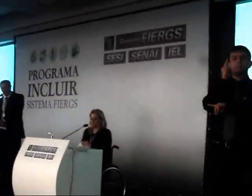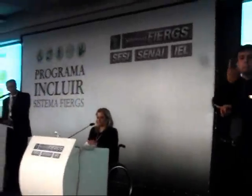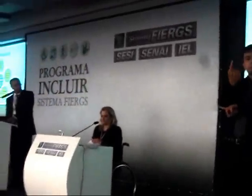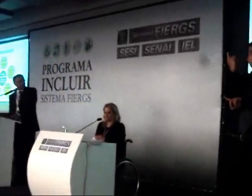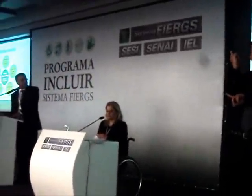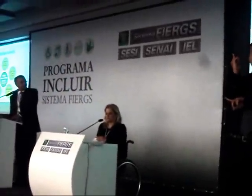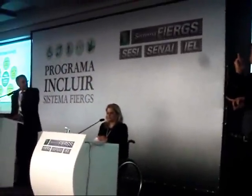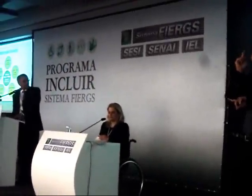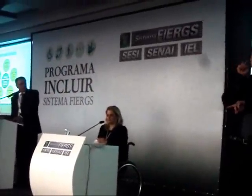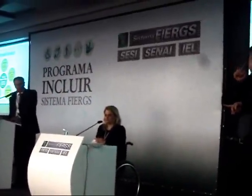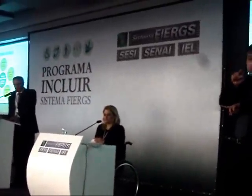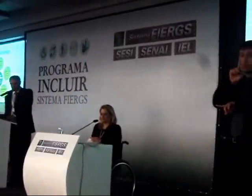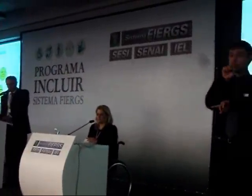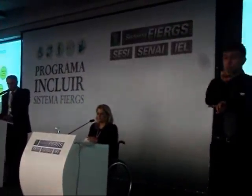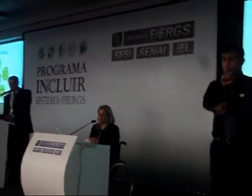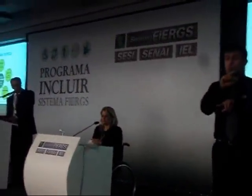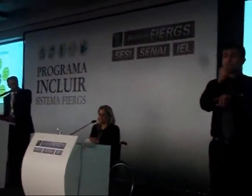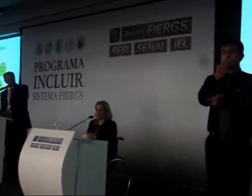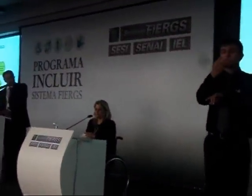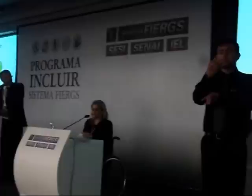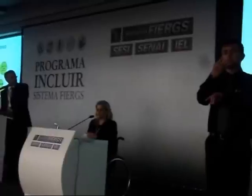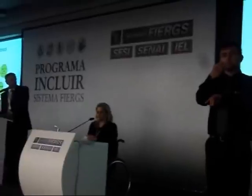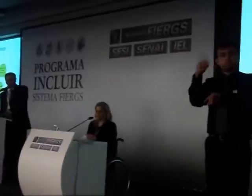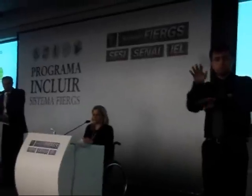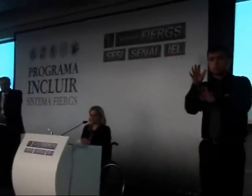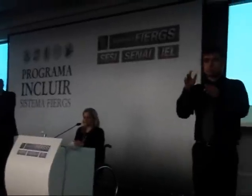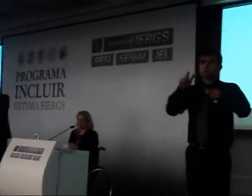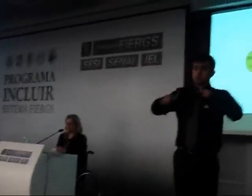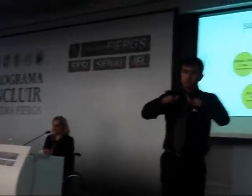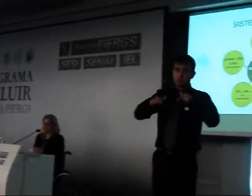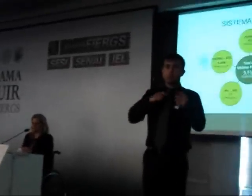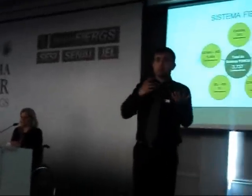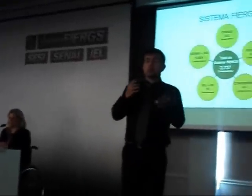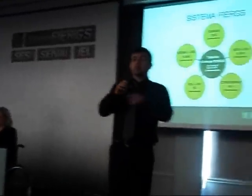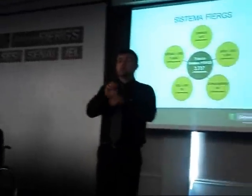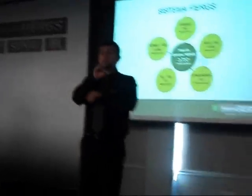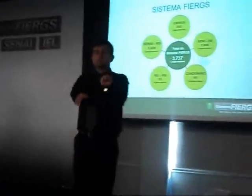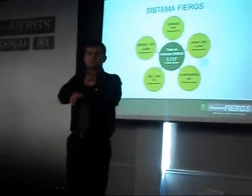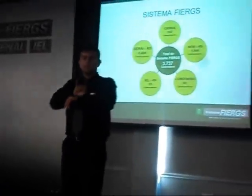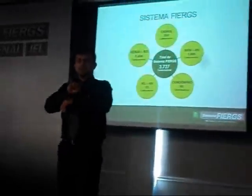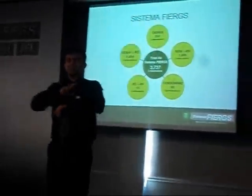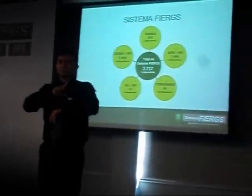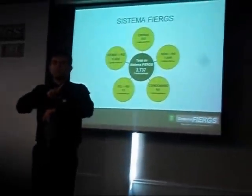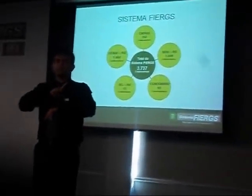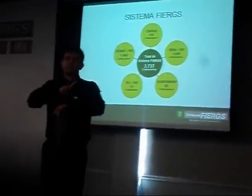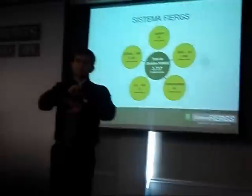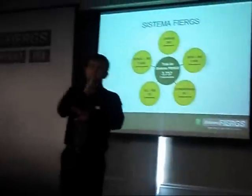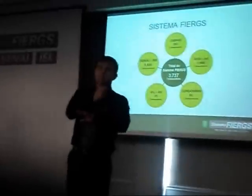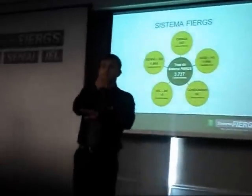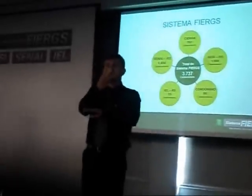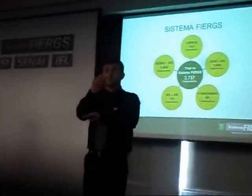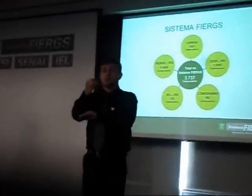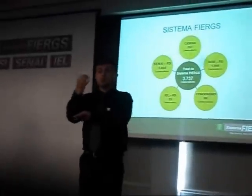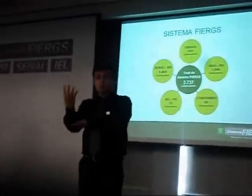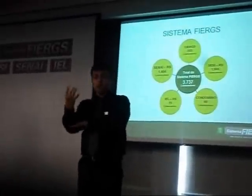1.906 colaboradores, o SENAI com 1.404, IEL com 15 colaboradores, e aqui na sede